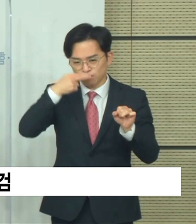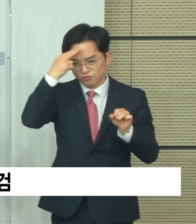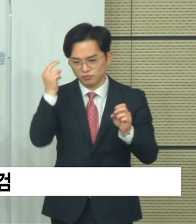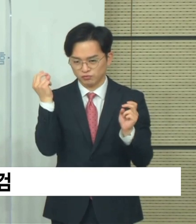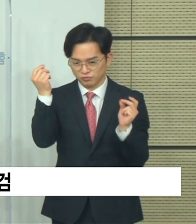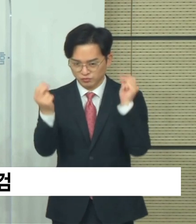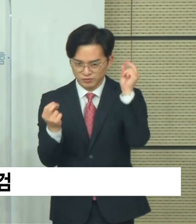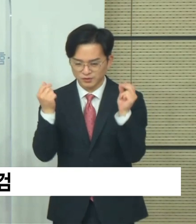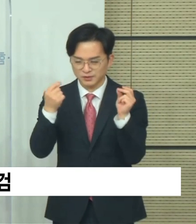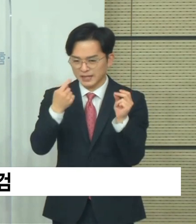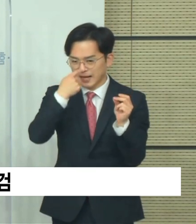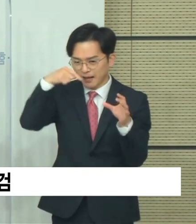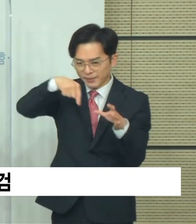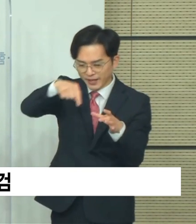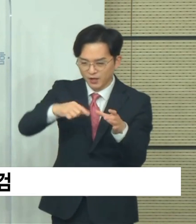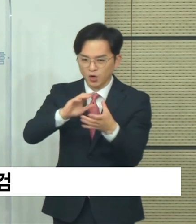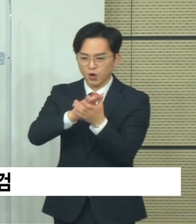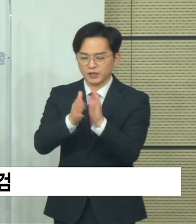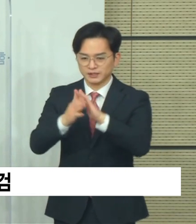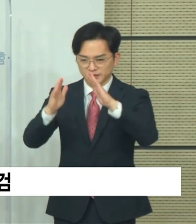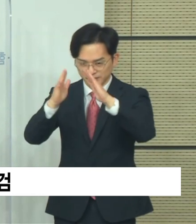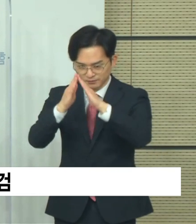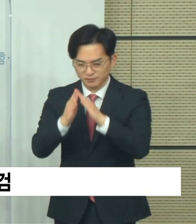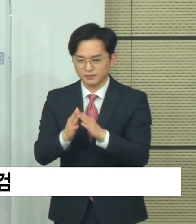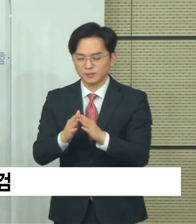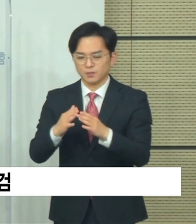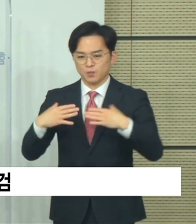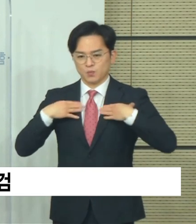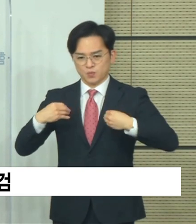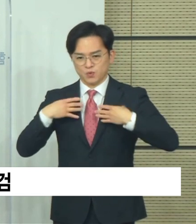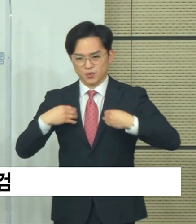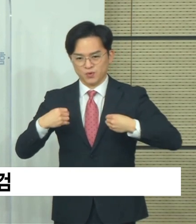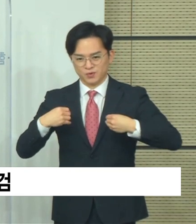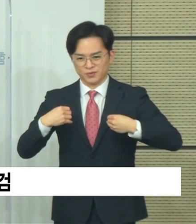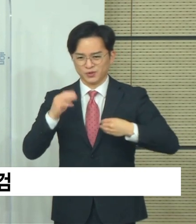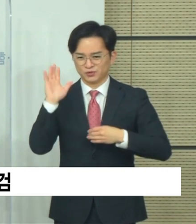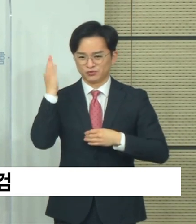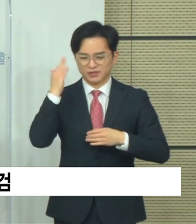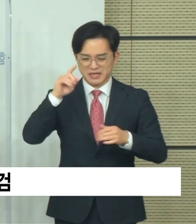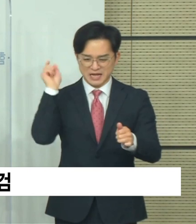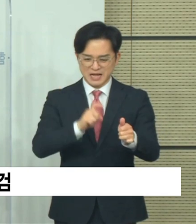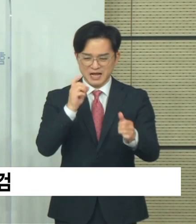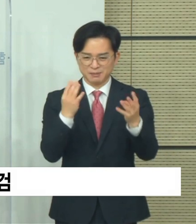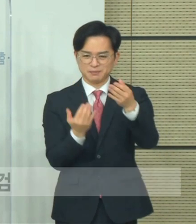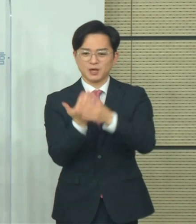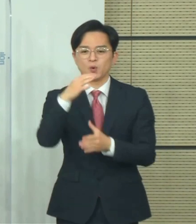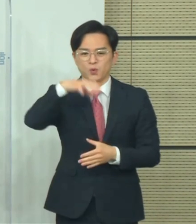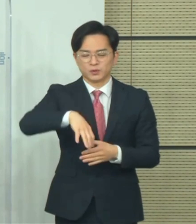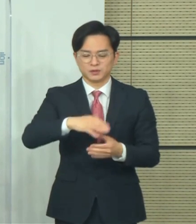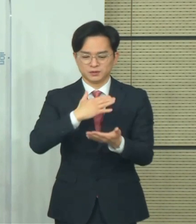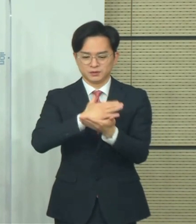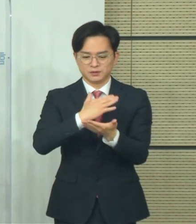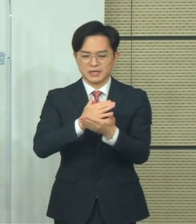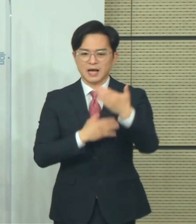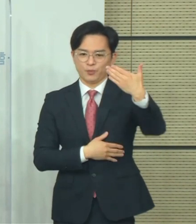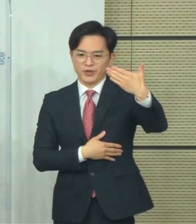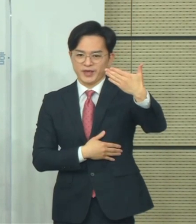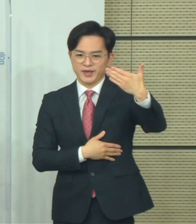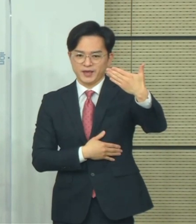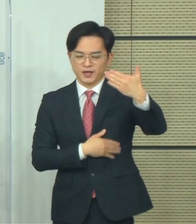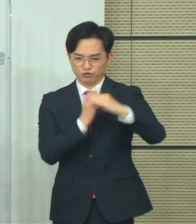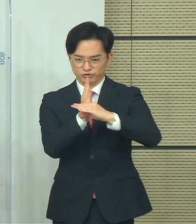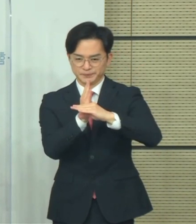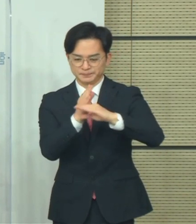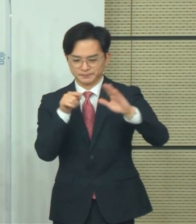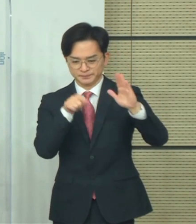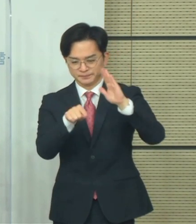식당, 카페, 어린이집, 목욕장 등 집단 감염이 자주 발생한 9종의 시설을 중심으로 점검을